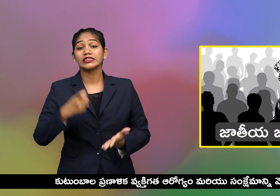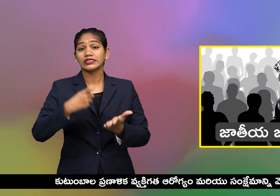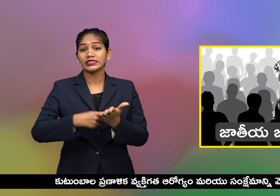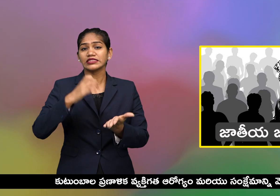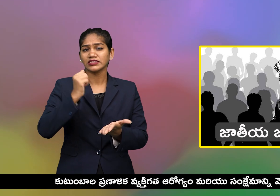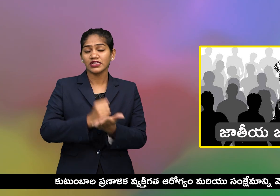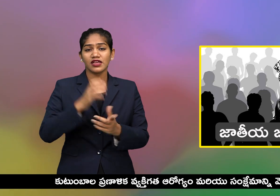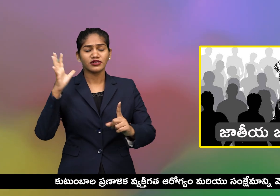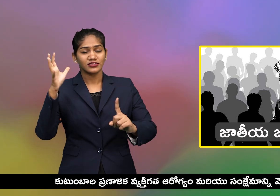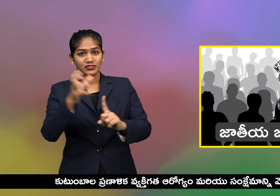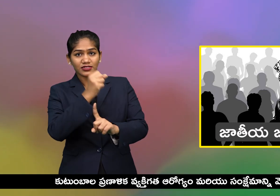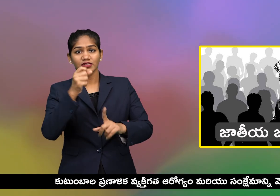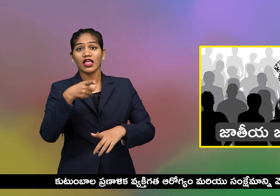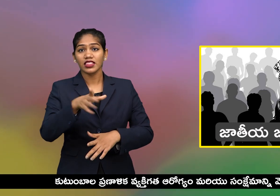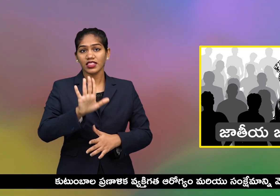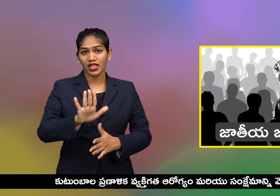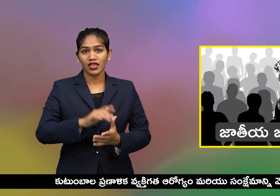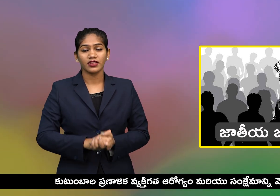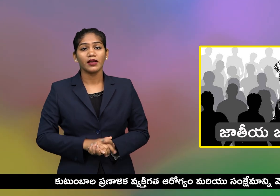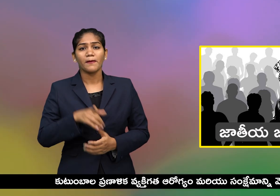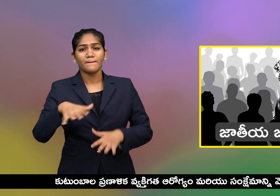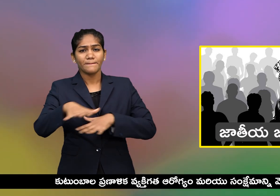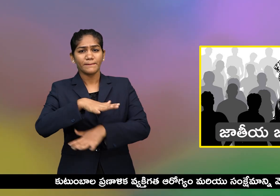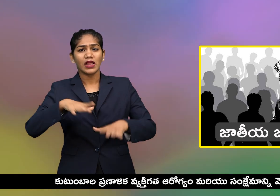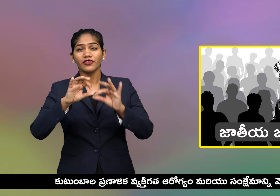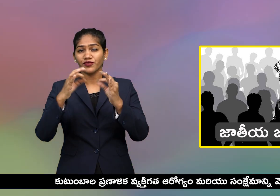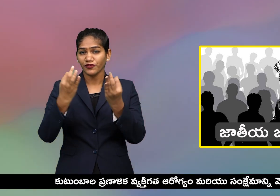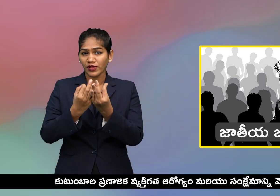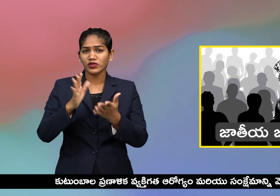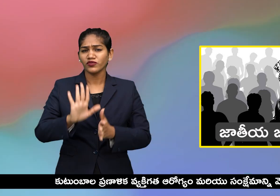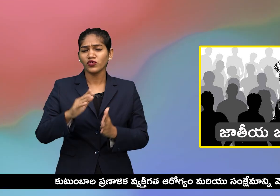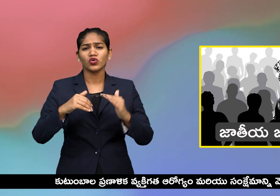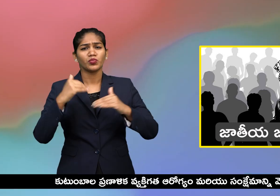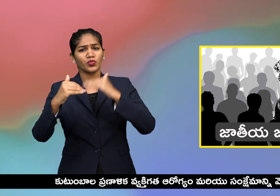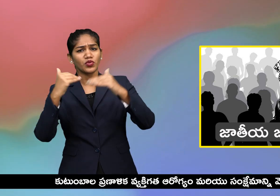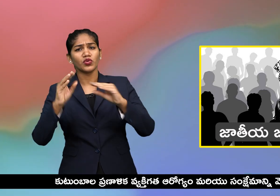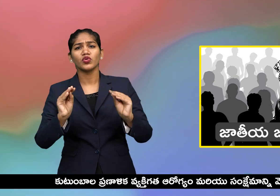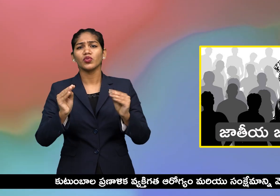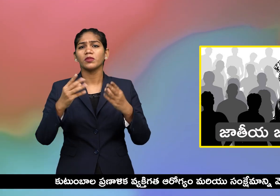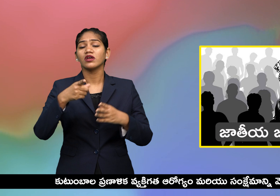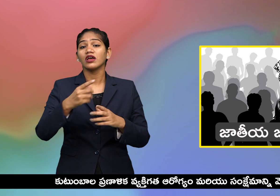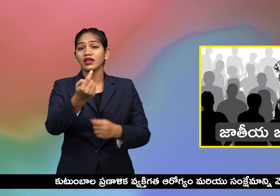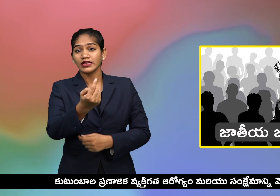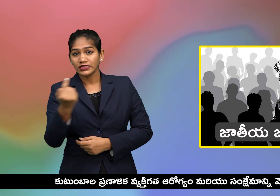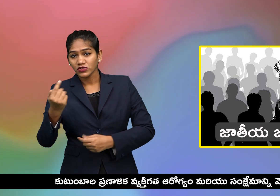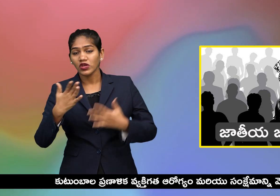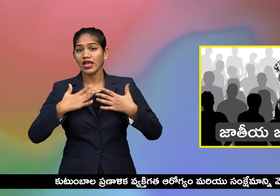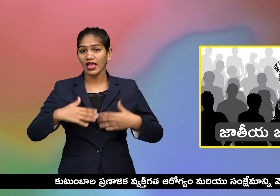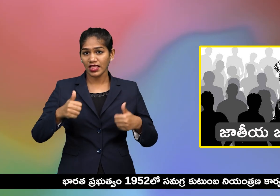కుటుంబాల ప్రణాళిక వ్యక్తిగత ఆరోగ్యం మరియు సంక్షేమాన్ని మెరుగుపరుస్తుందని గుర్తించి